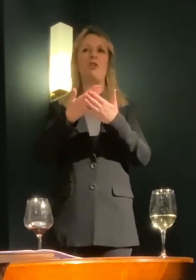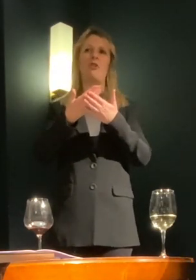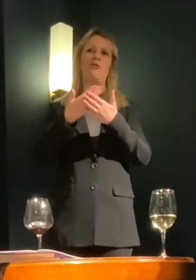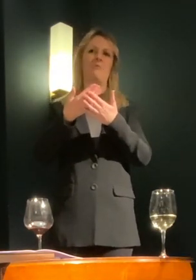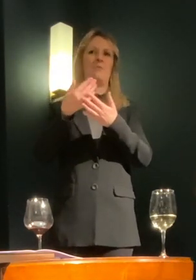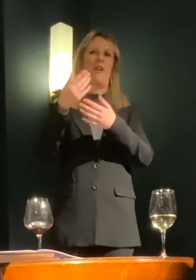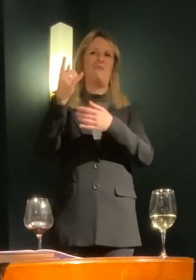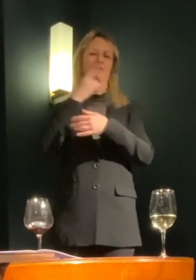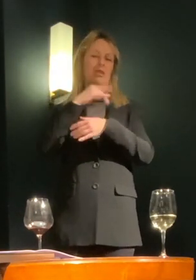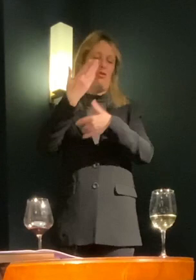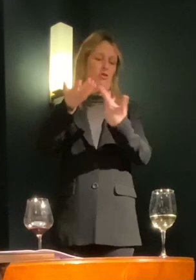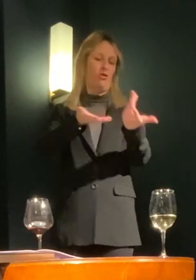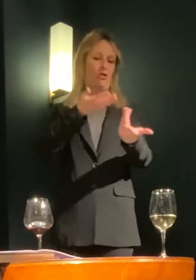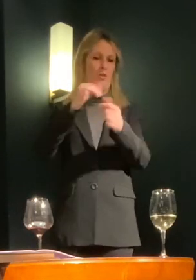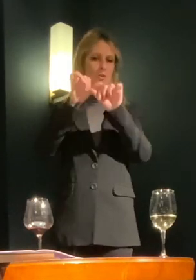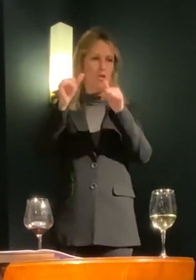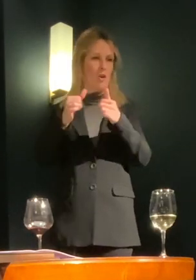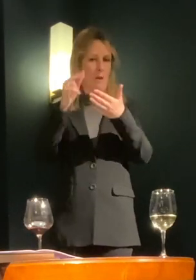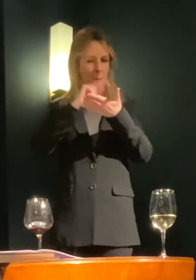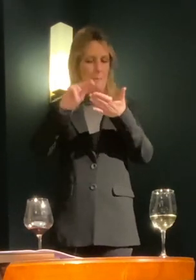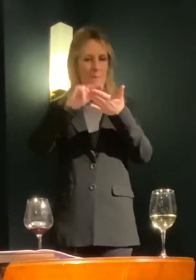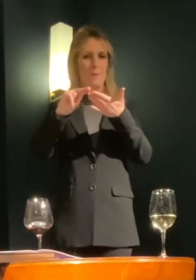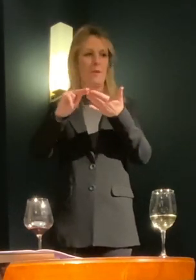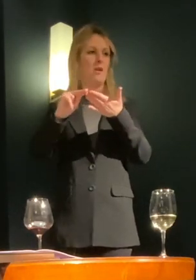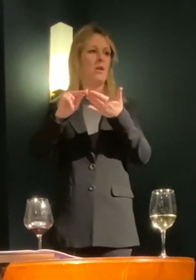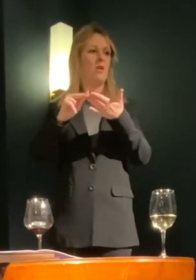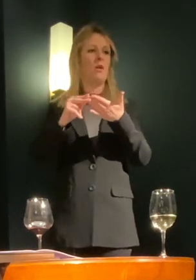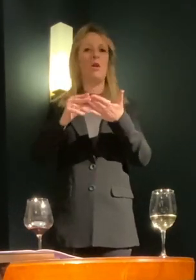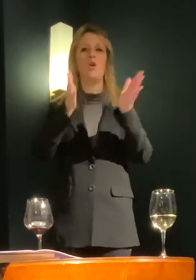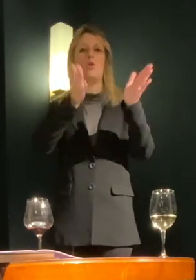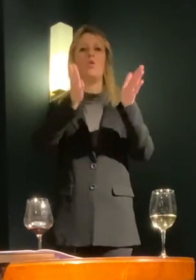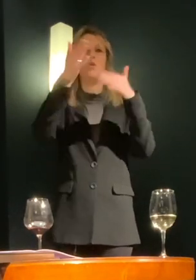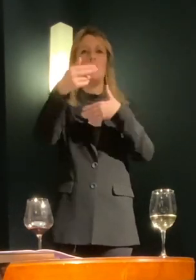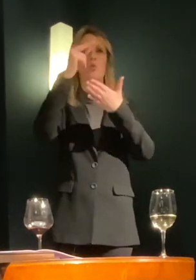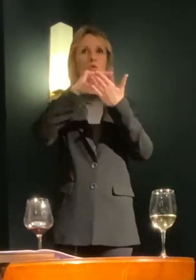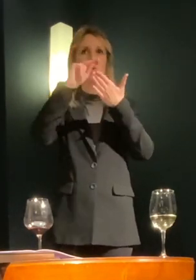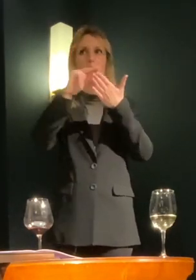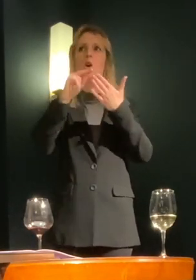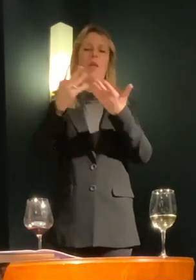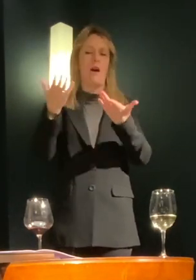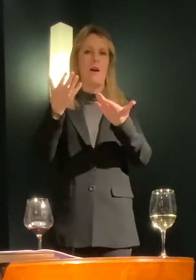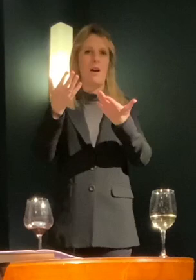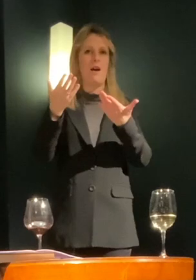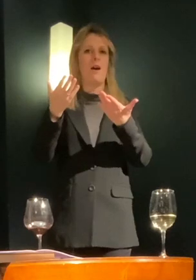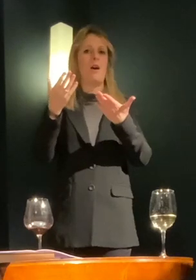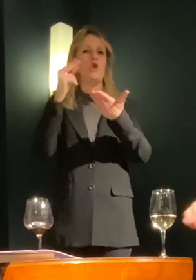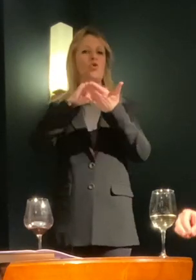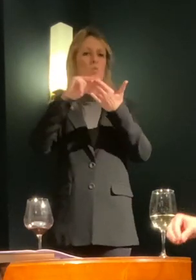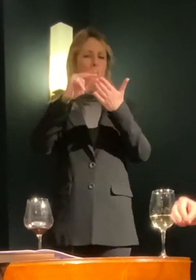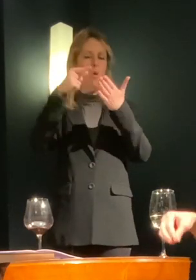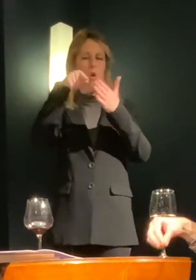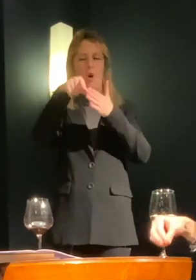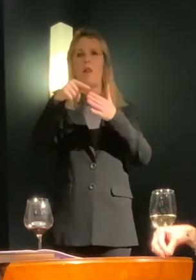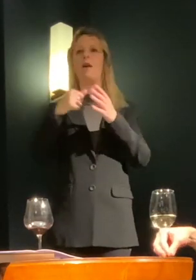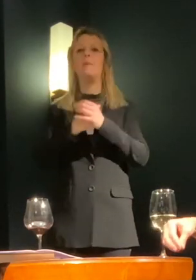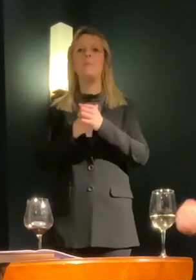diciamo quando vai alla Holden, per esempio, quando vai in una scuola di scrittura, che ora chiameremo Holden ma potrebbe essere qualsiasi altra scuola,